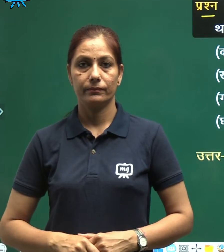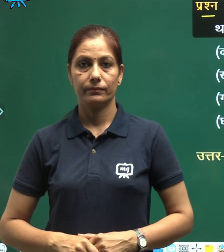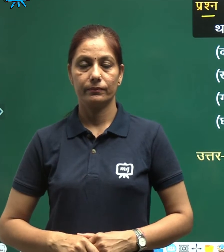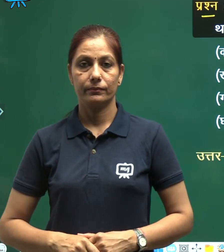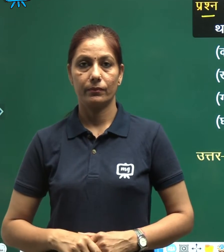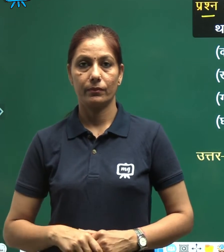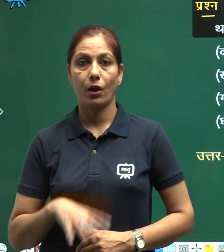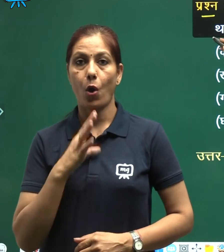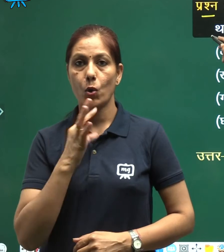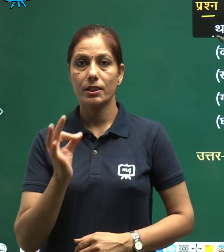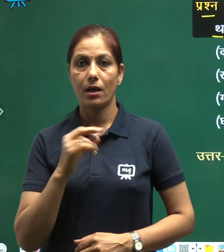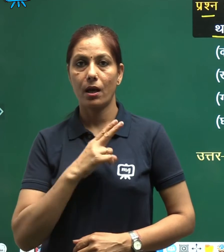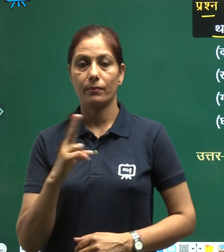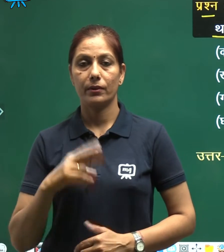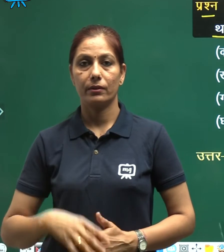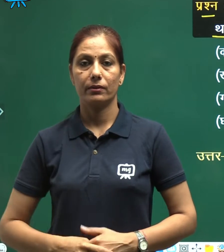मूल नाम था।